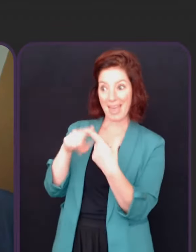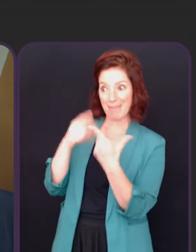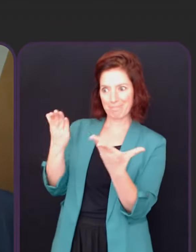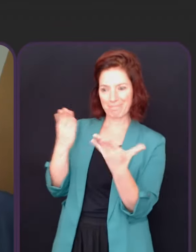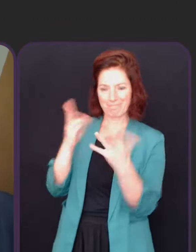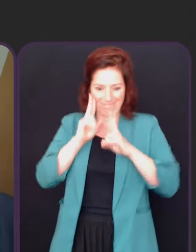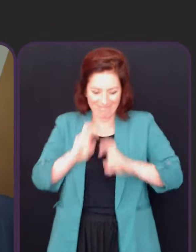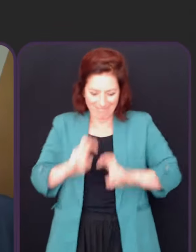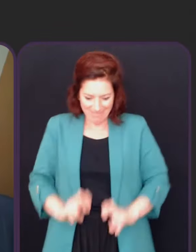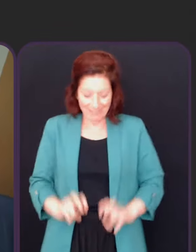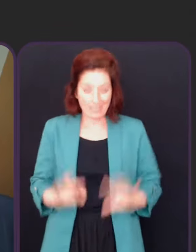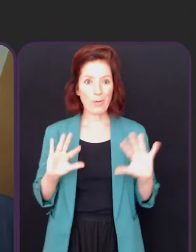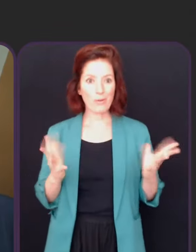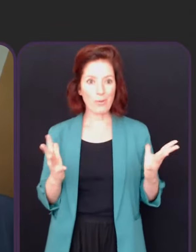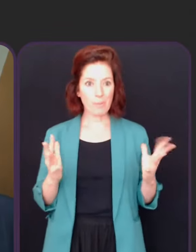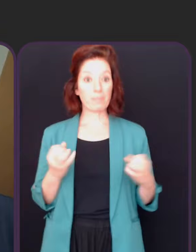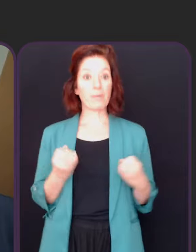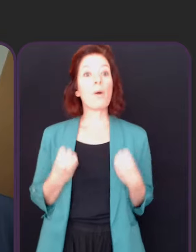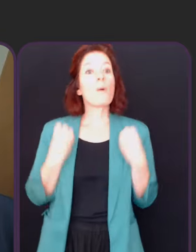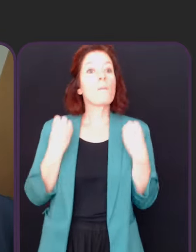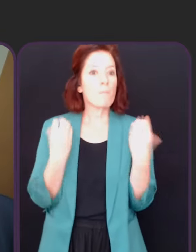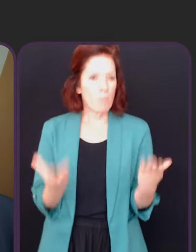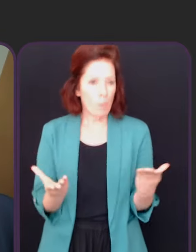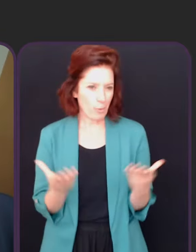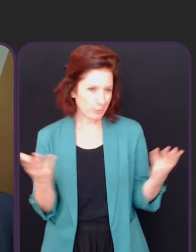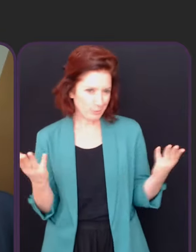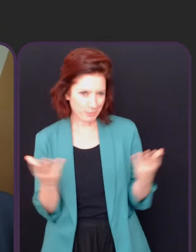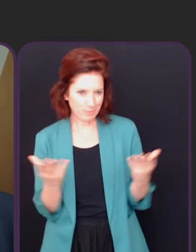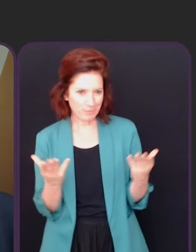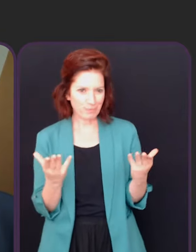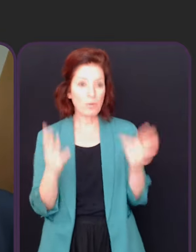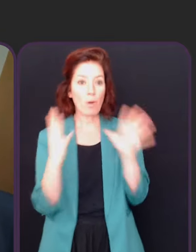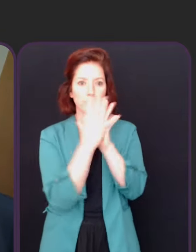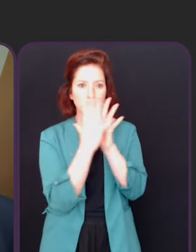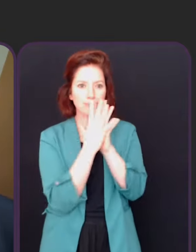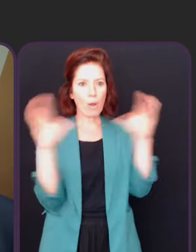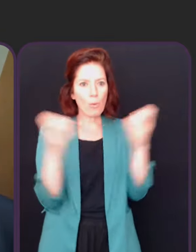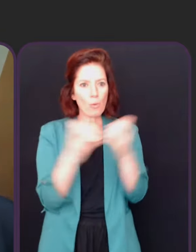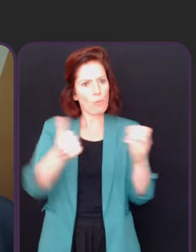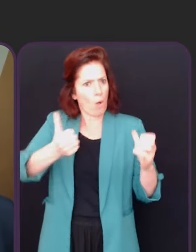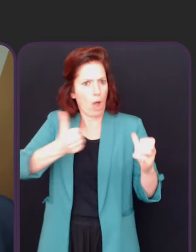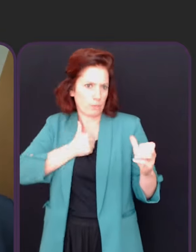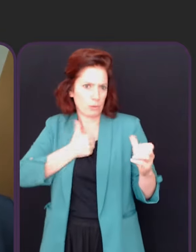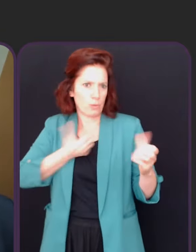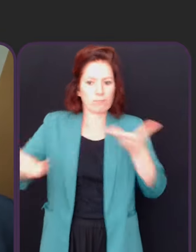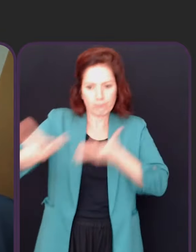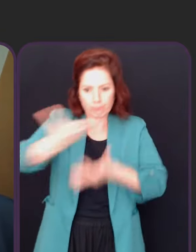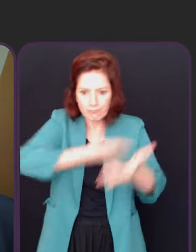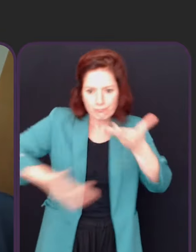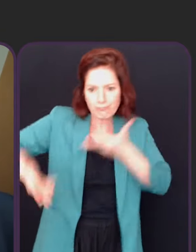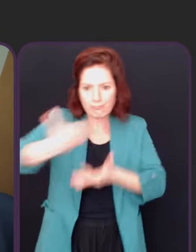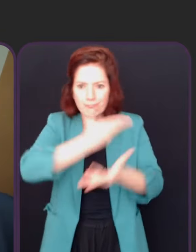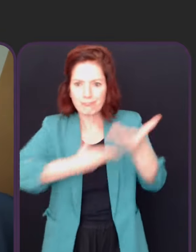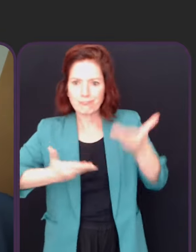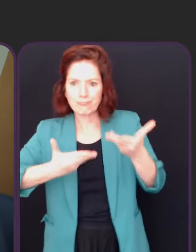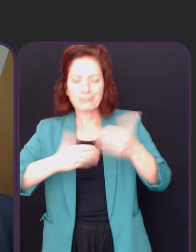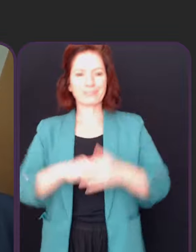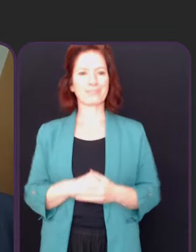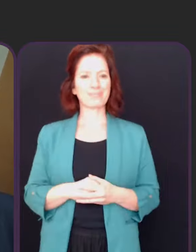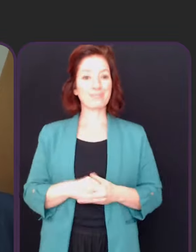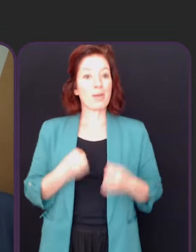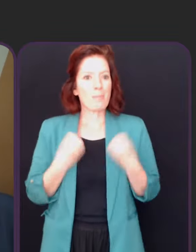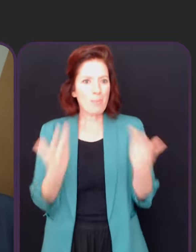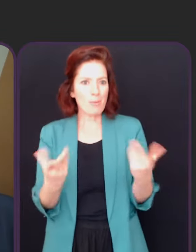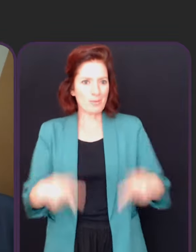Pour explorer ce thème, nous proposerons entre autres des discussions ouvertes, collectives ou individuelles, des